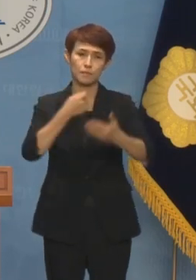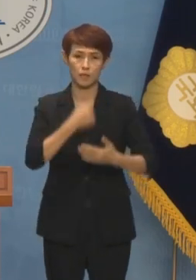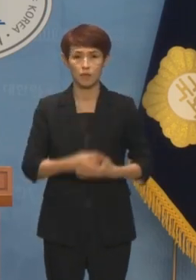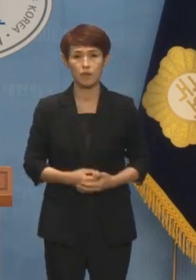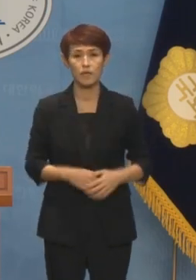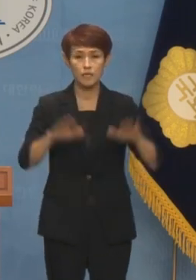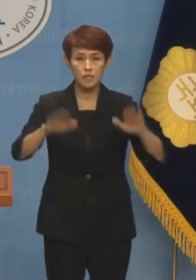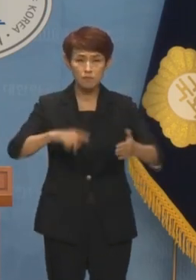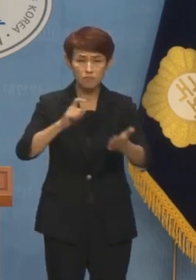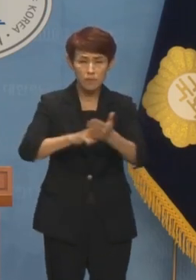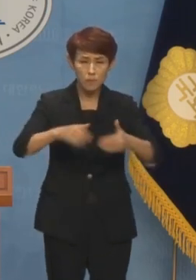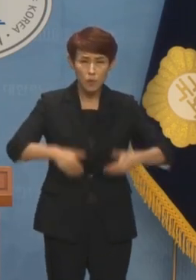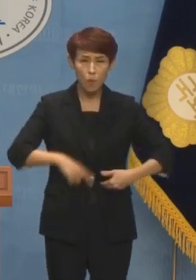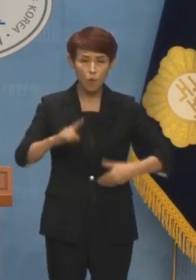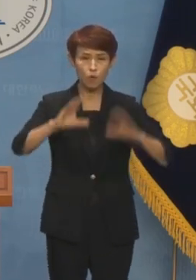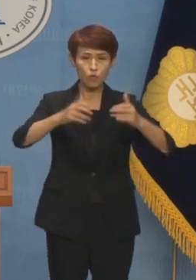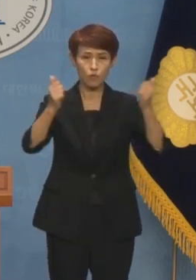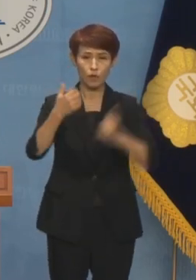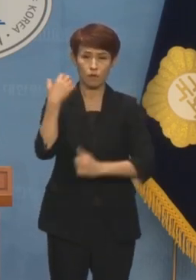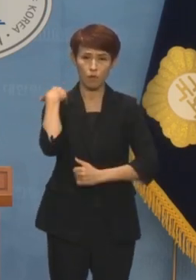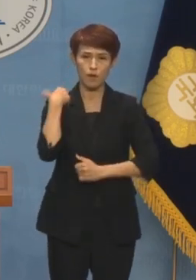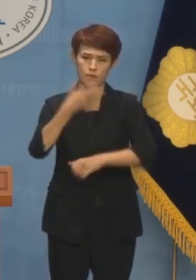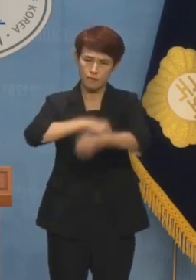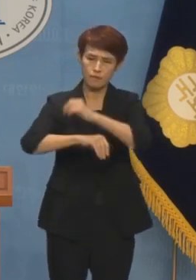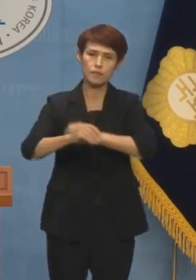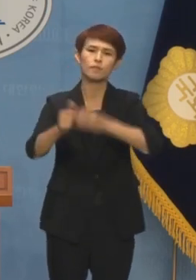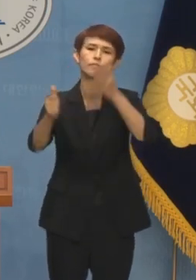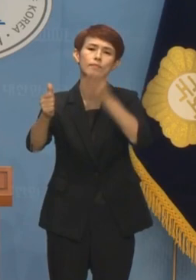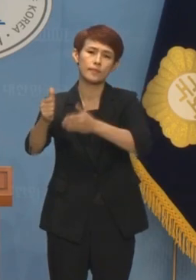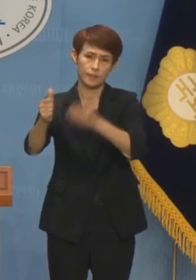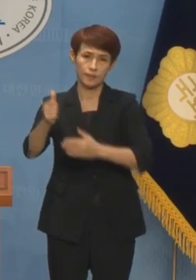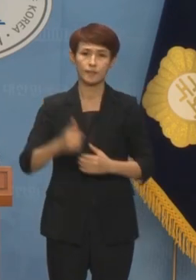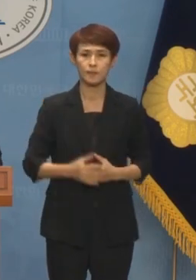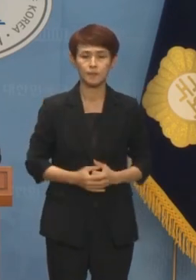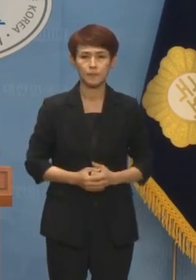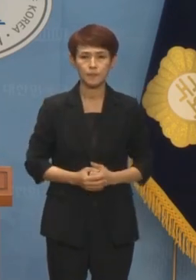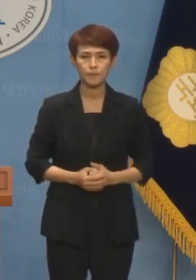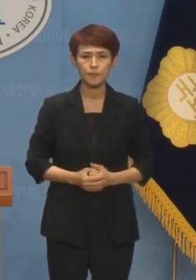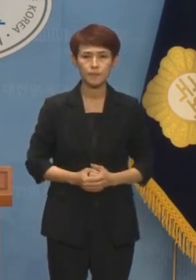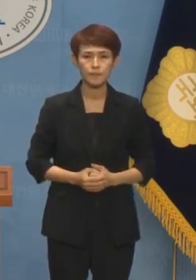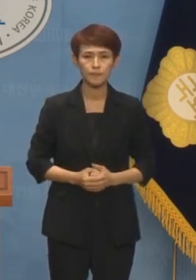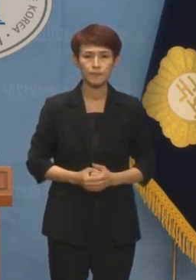지금 필요한 국회의 역할에 나서길 다시 한번 촉구합니다.